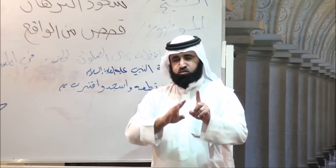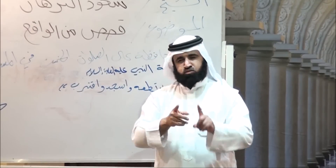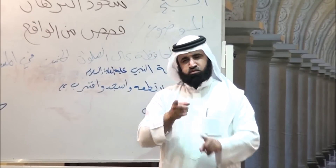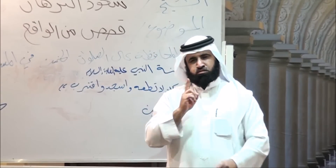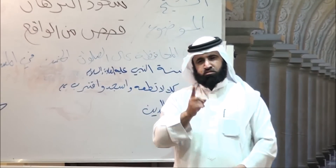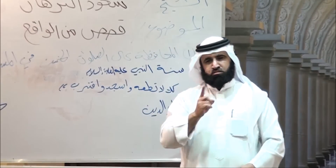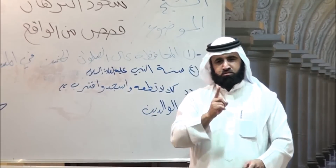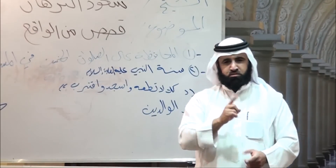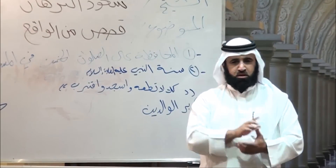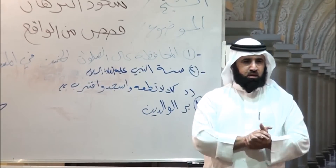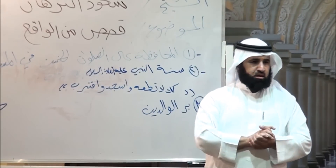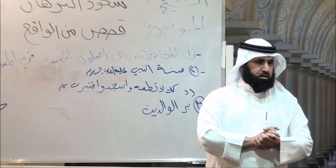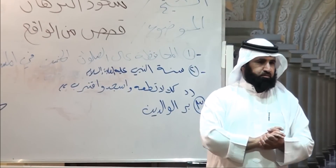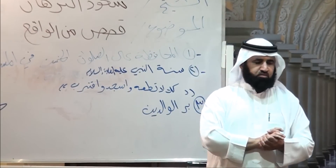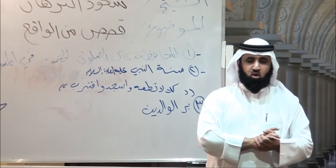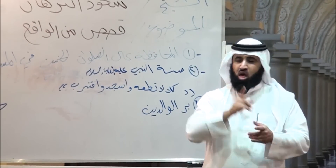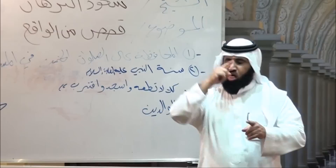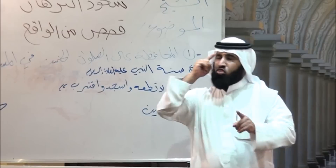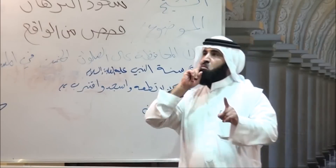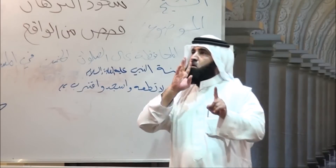يقوم بحق من إذن؟